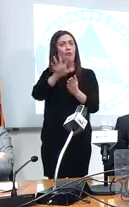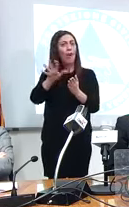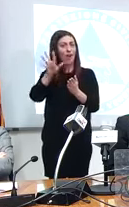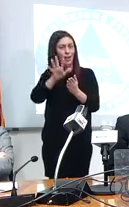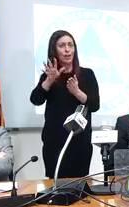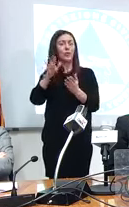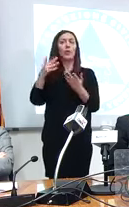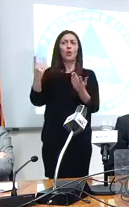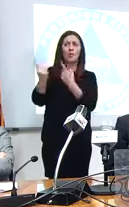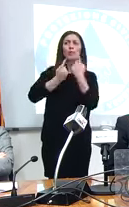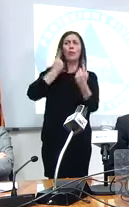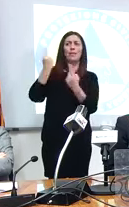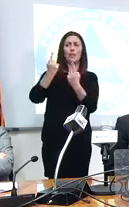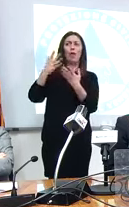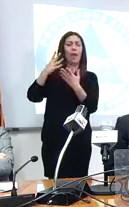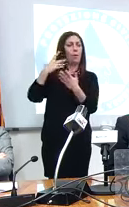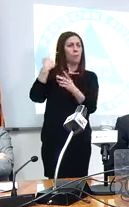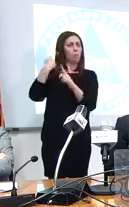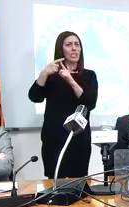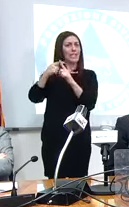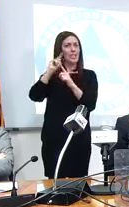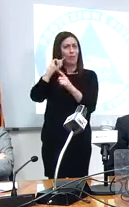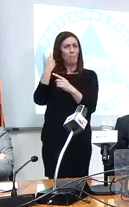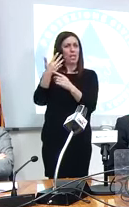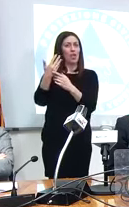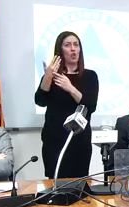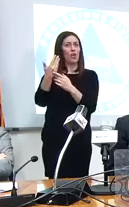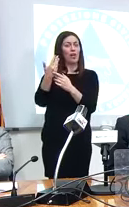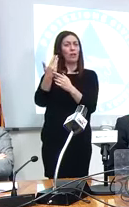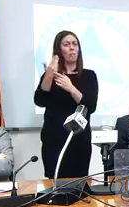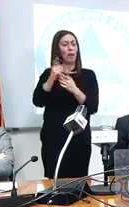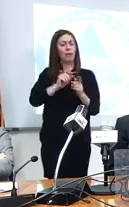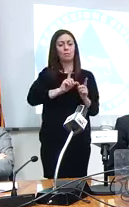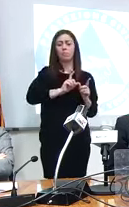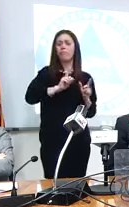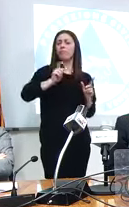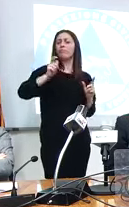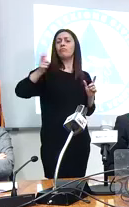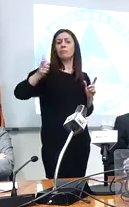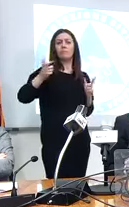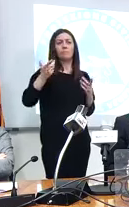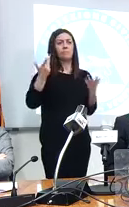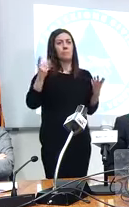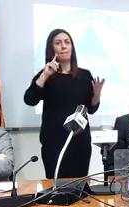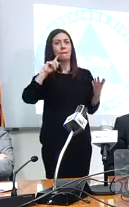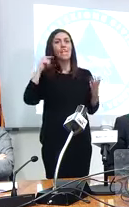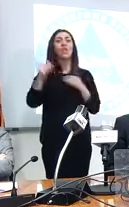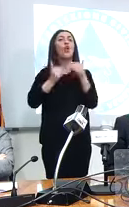Ecco, come è maturata questa svolta? Ce la può riassumere brevemente? E siamo sicuri che